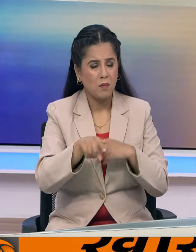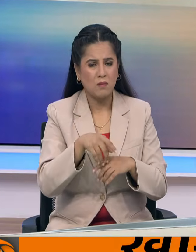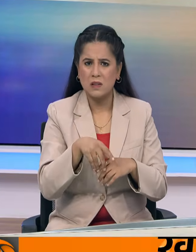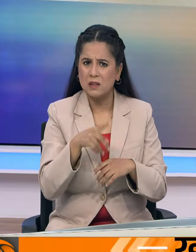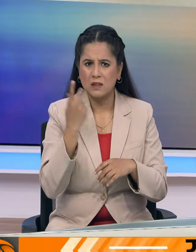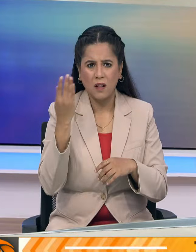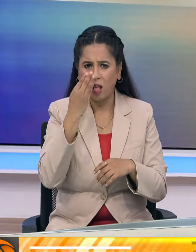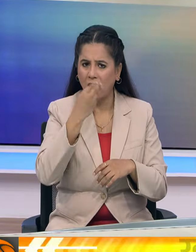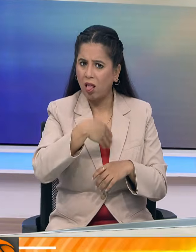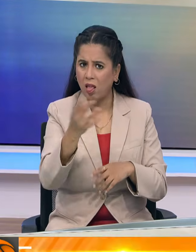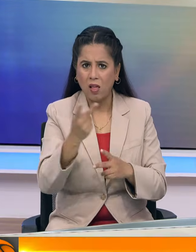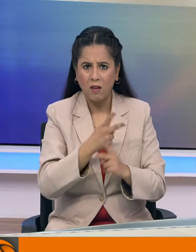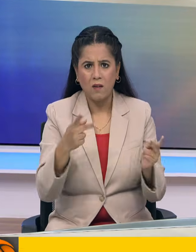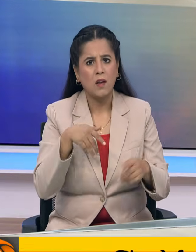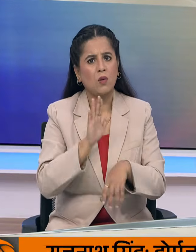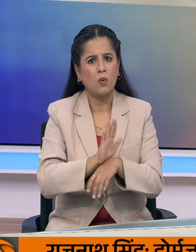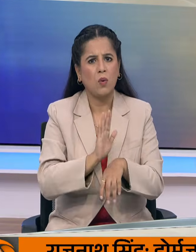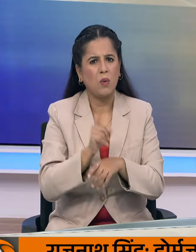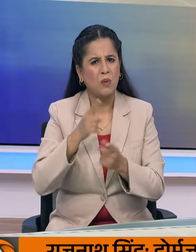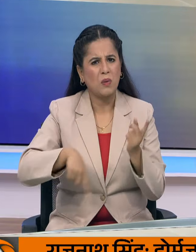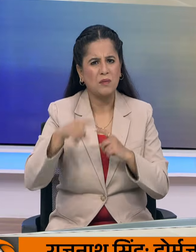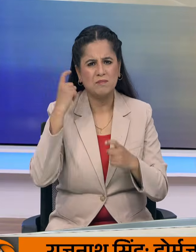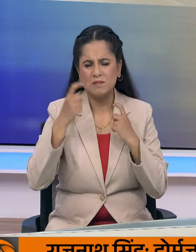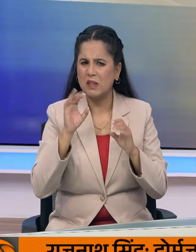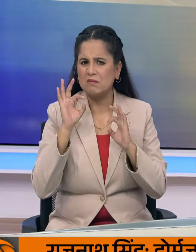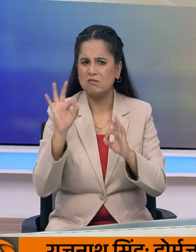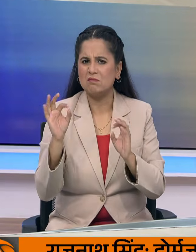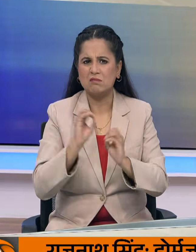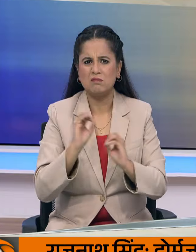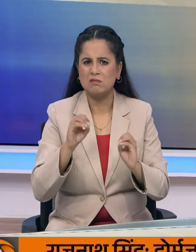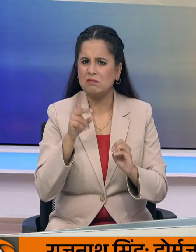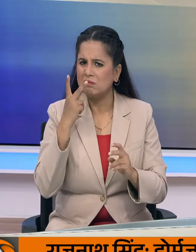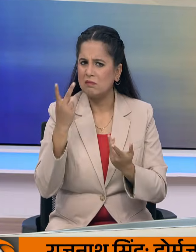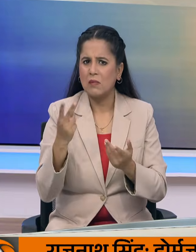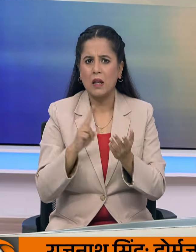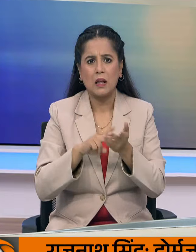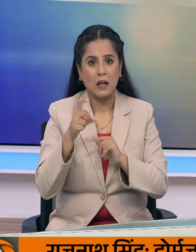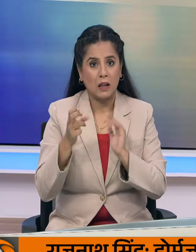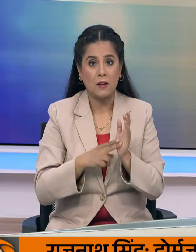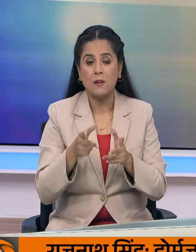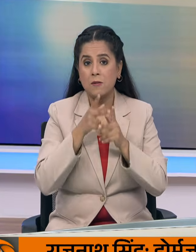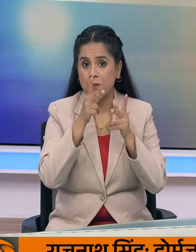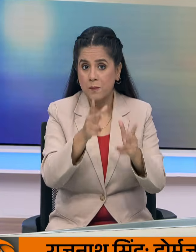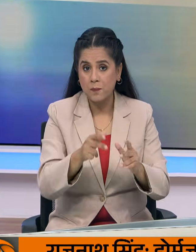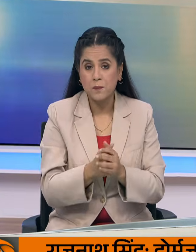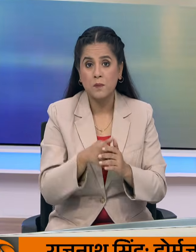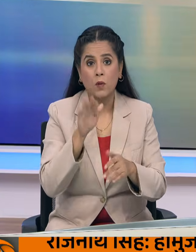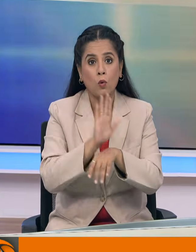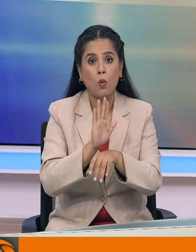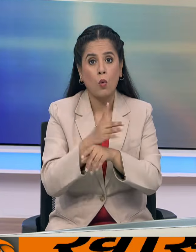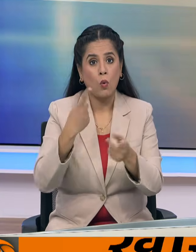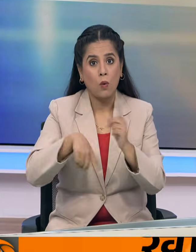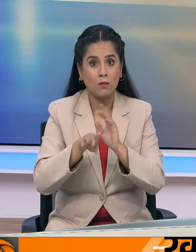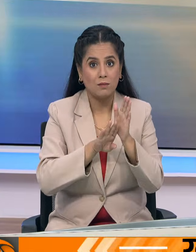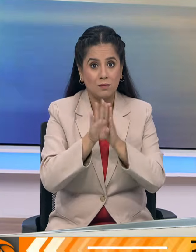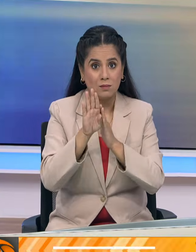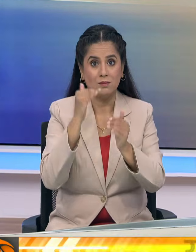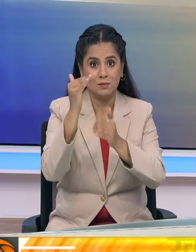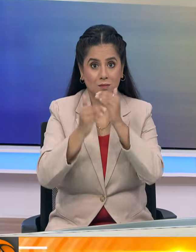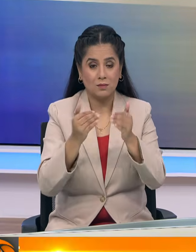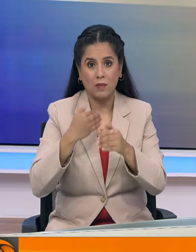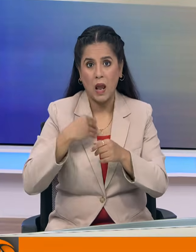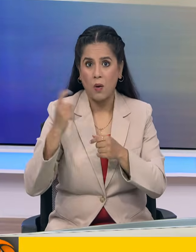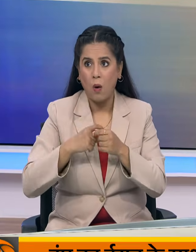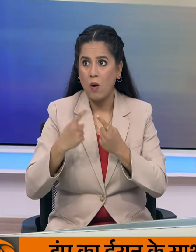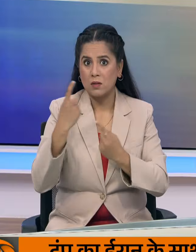है। उन्होंने इसे कांग्रेस की गिरती राजनीति का उदाहरण बताया। नितिन नवीन ने कहा कि जब कांग्रेस विकास और तथ्यों के सवालों